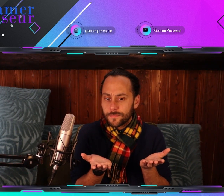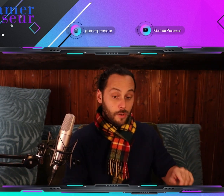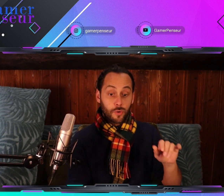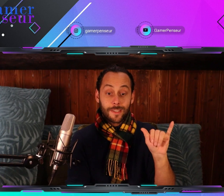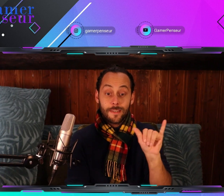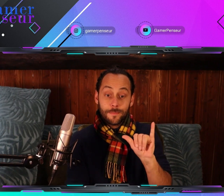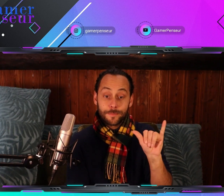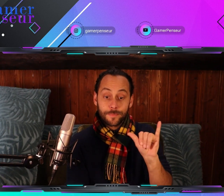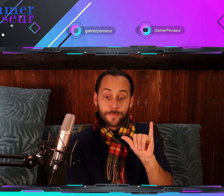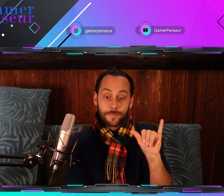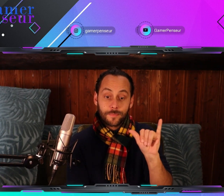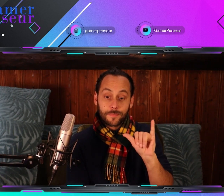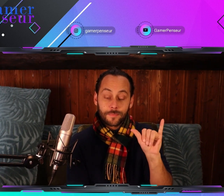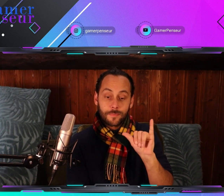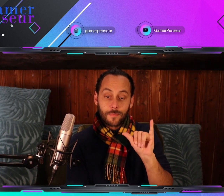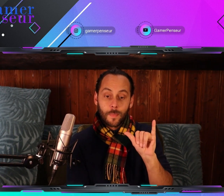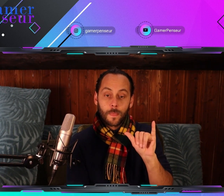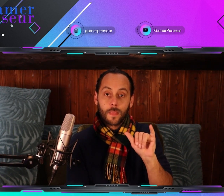Le qui?